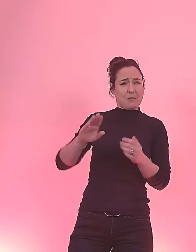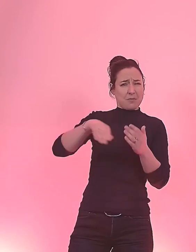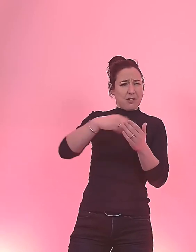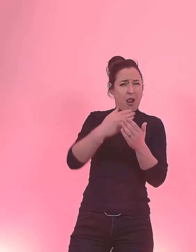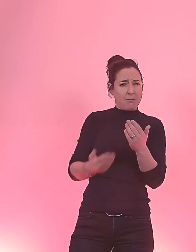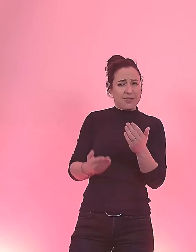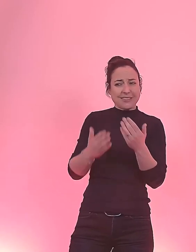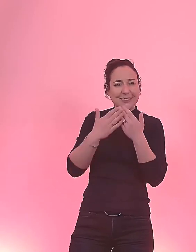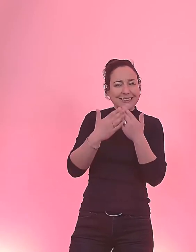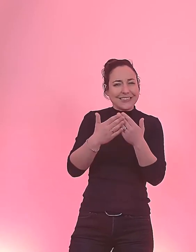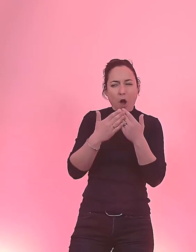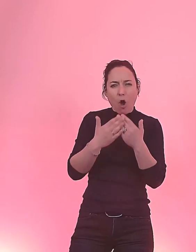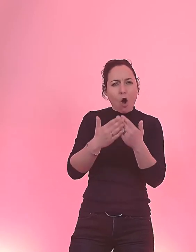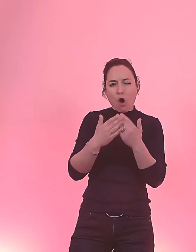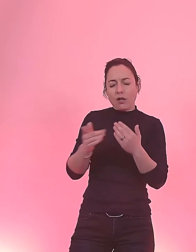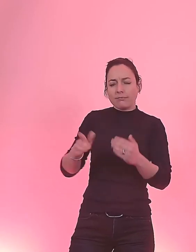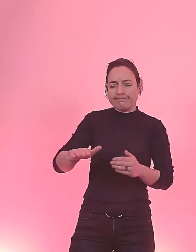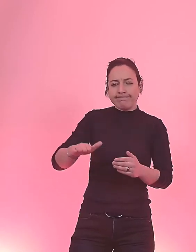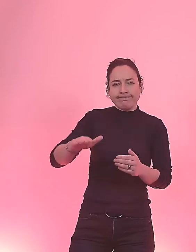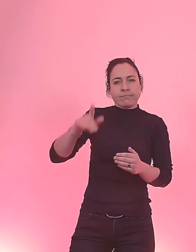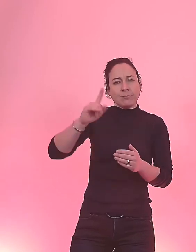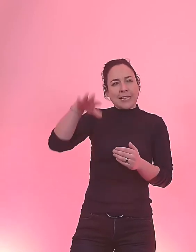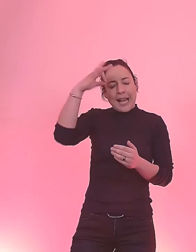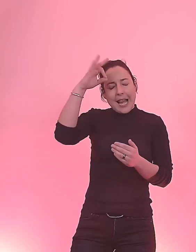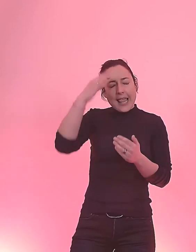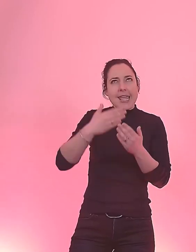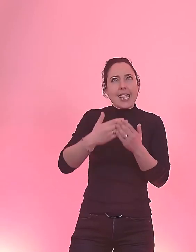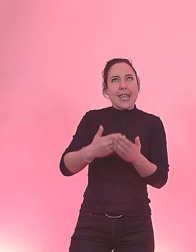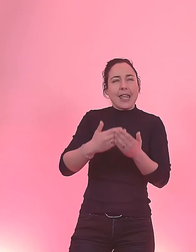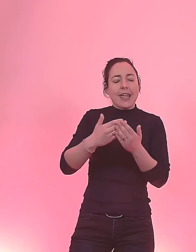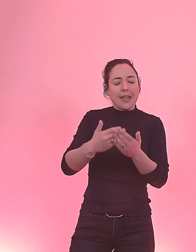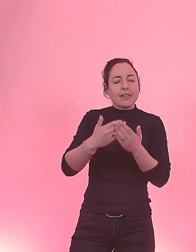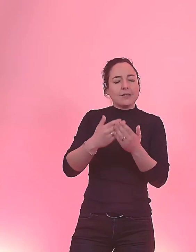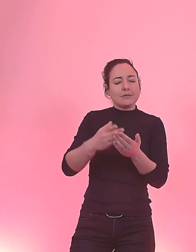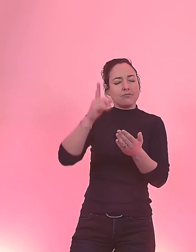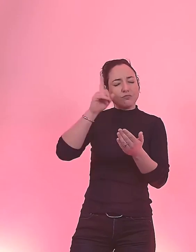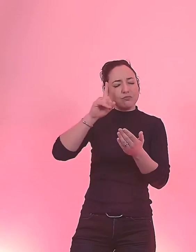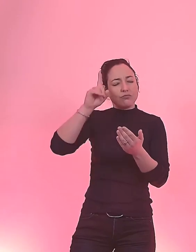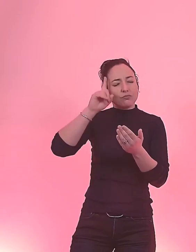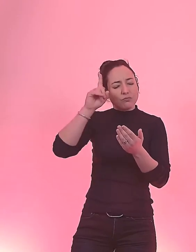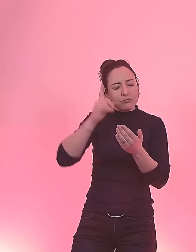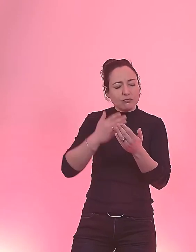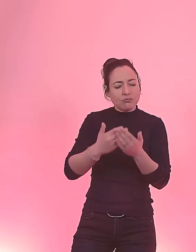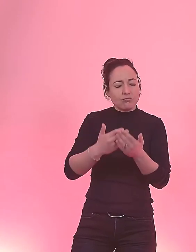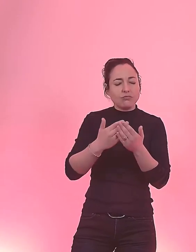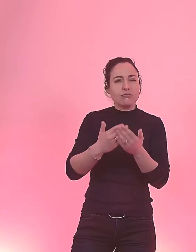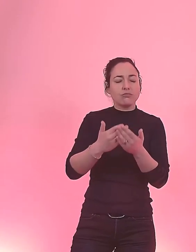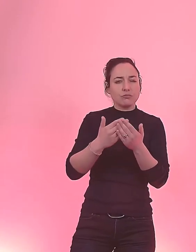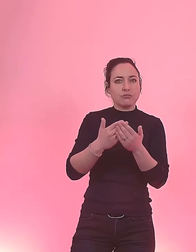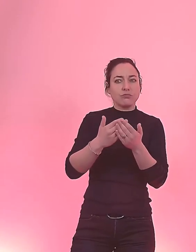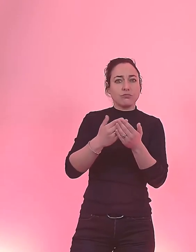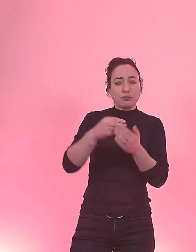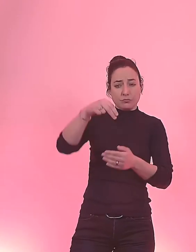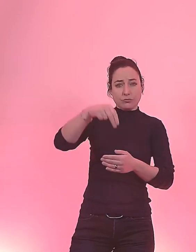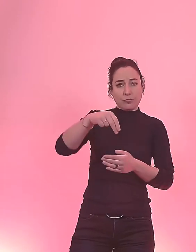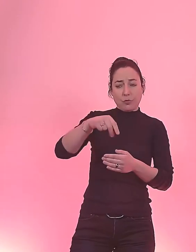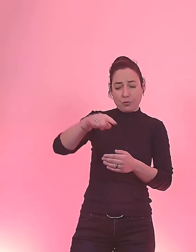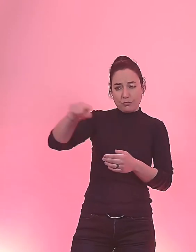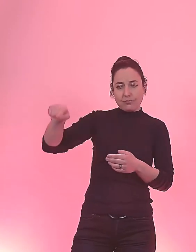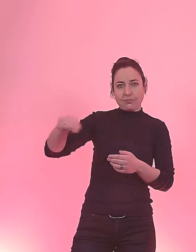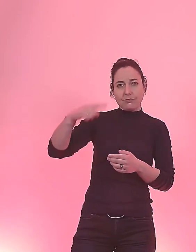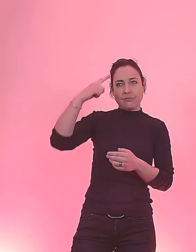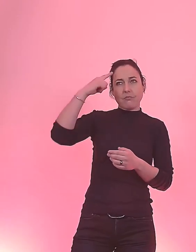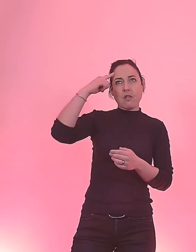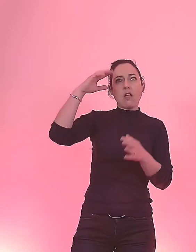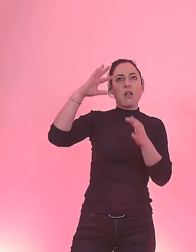psalmen moeten leren keer op keer moeten memoriseren uit een half moeten leren en nu denken ze misschien wel terug